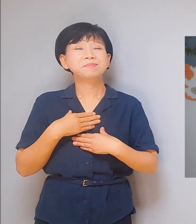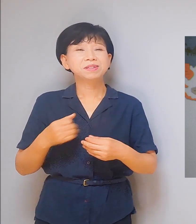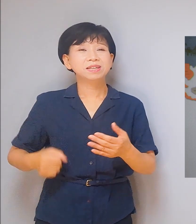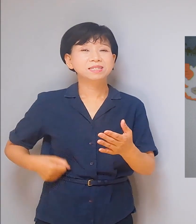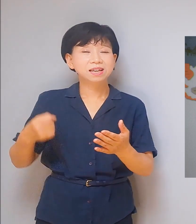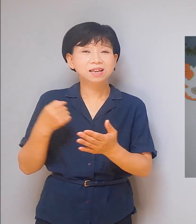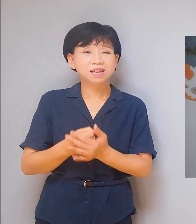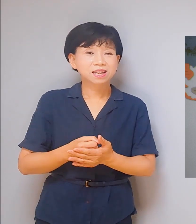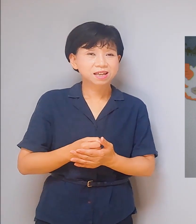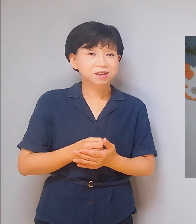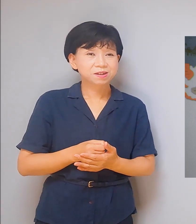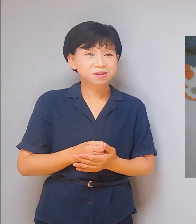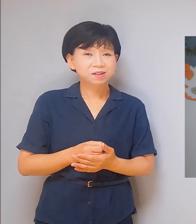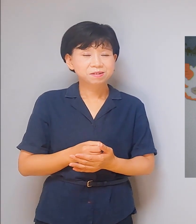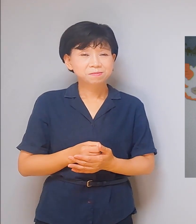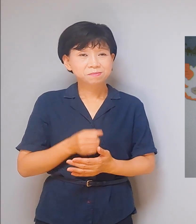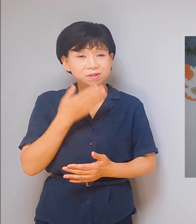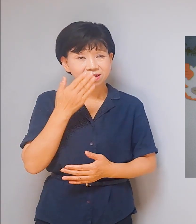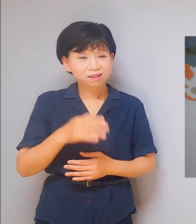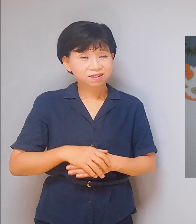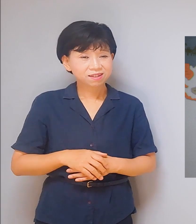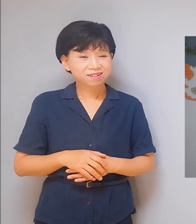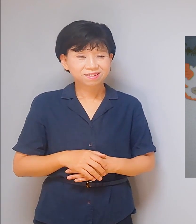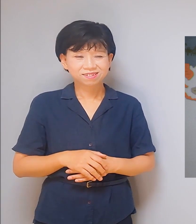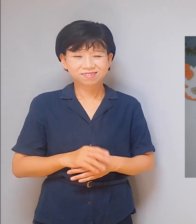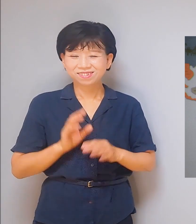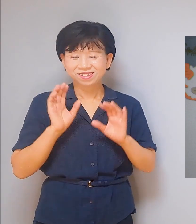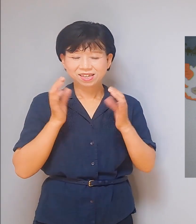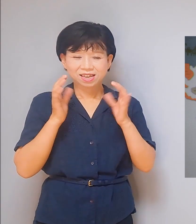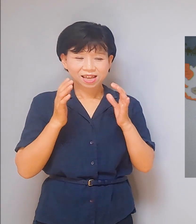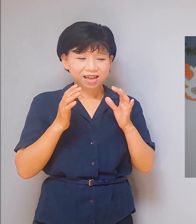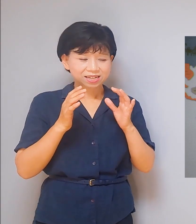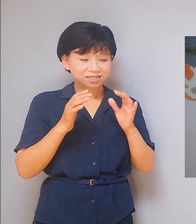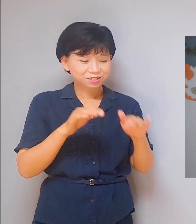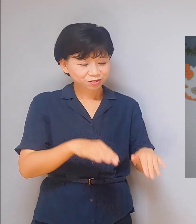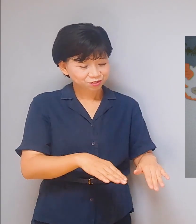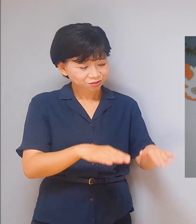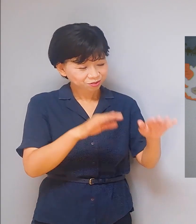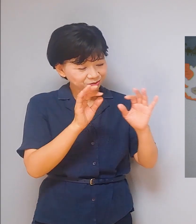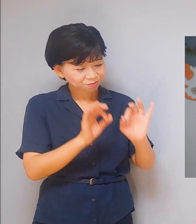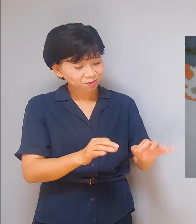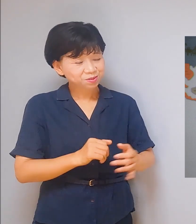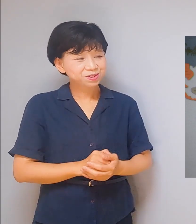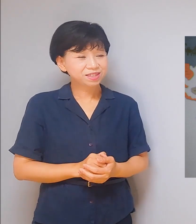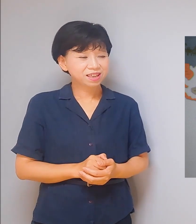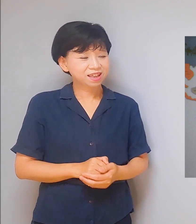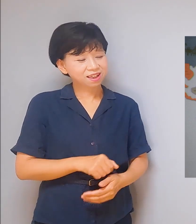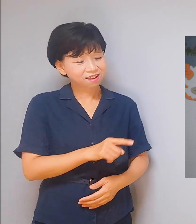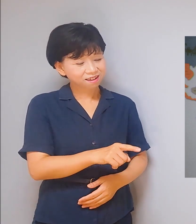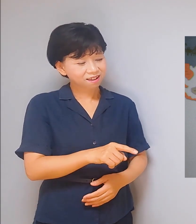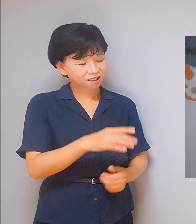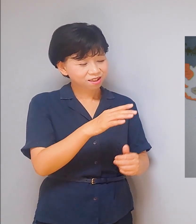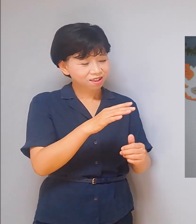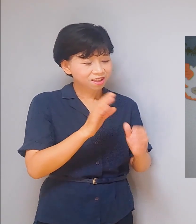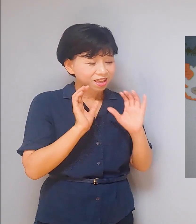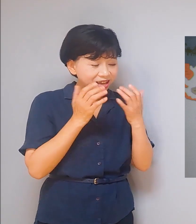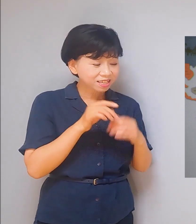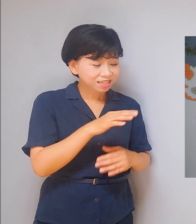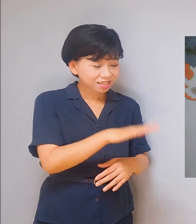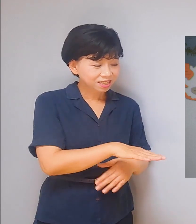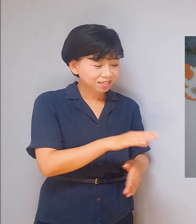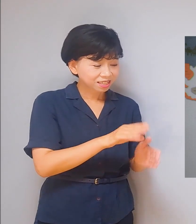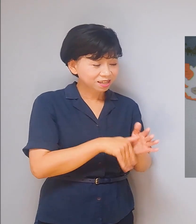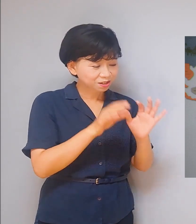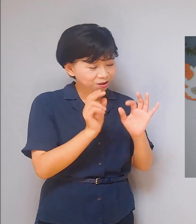어린아이들 볼 때 들성부른 나무는 떡잎부터 안다고 얘 참 잘 자라겠구나 싶은